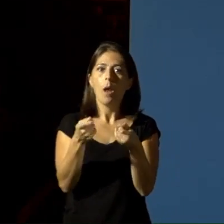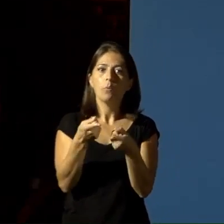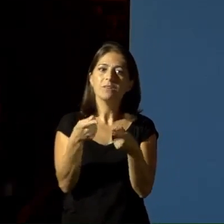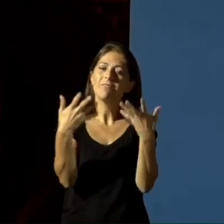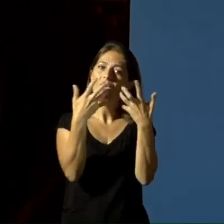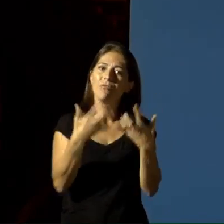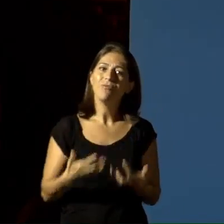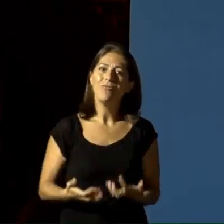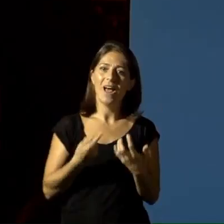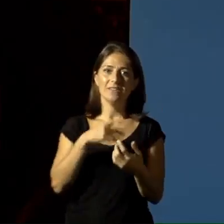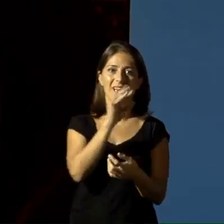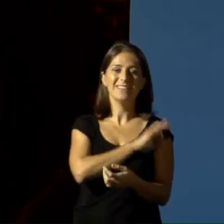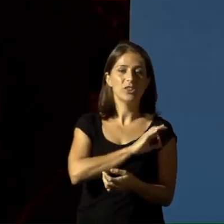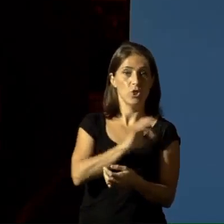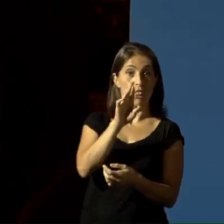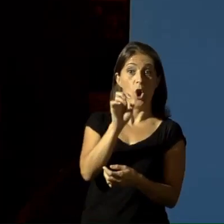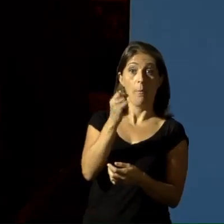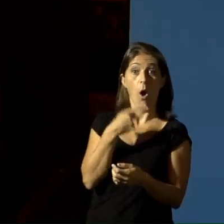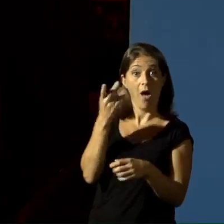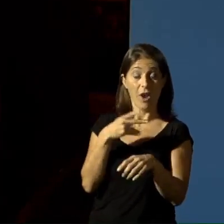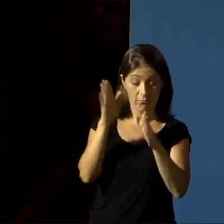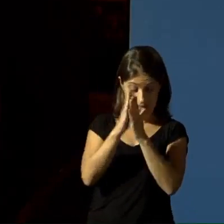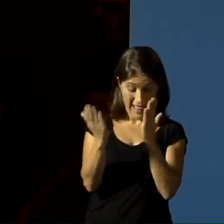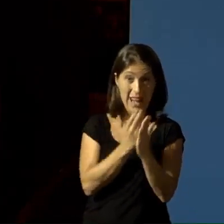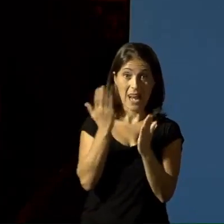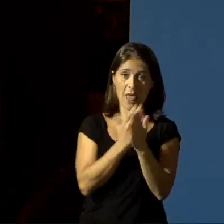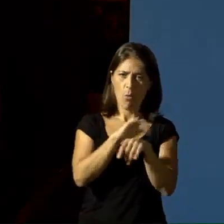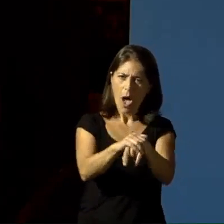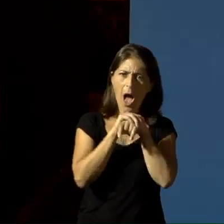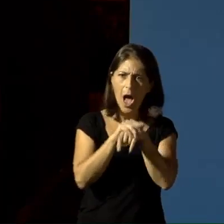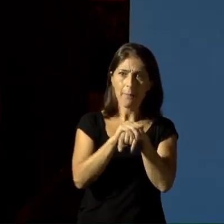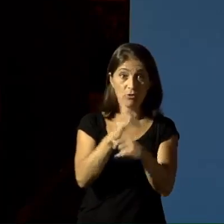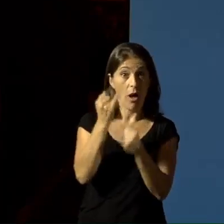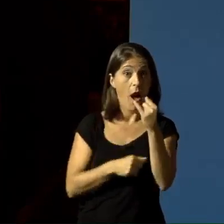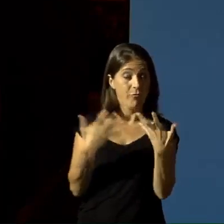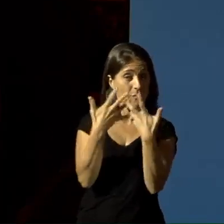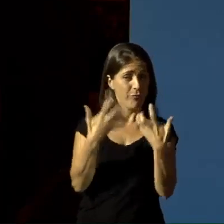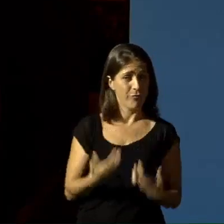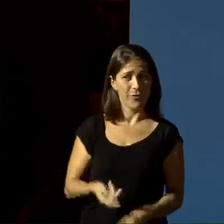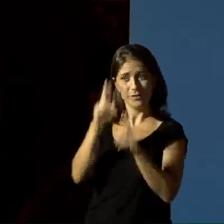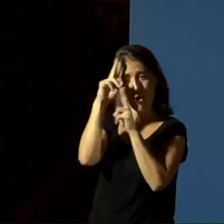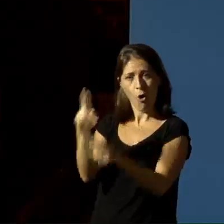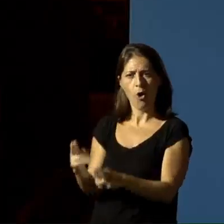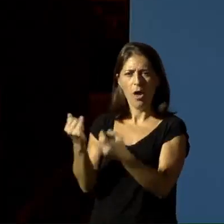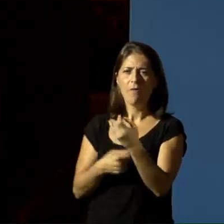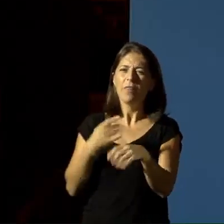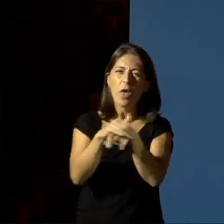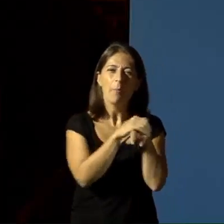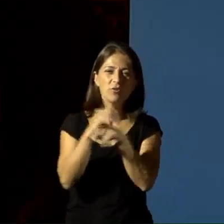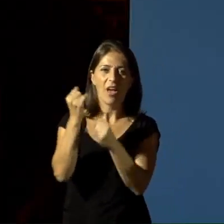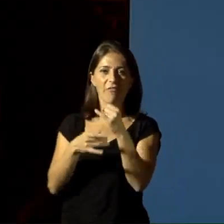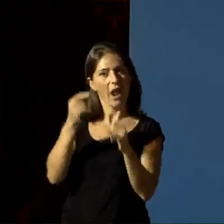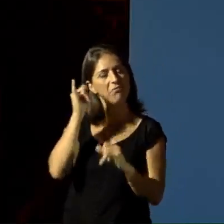prosas, Otero Pedrallo, no libro dos amigos, editado na clandestinidade, editado no exilio, falando de todos aqueles amigos que foran